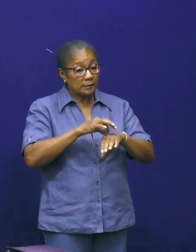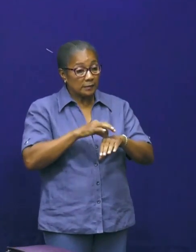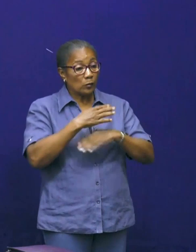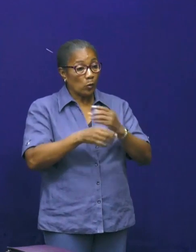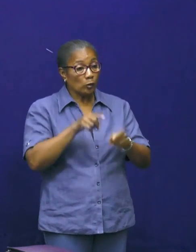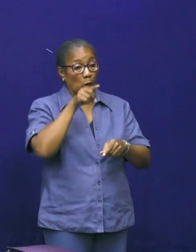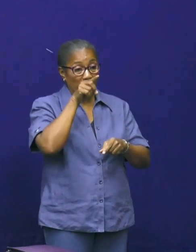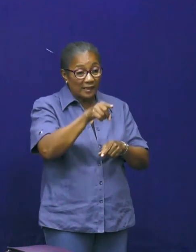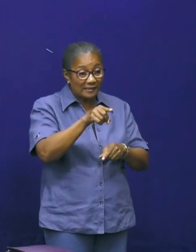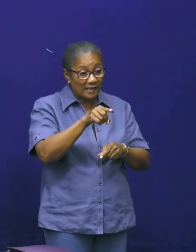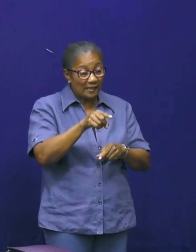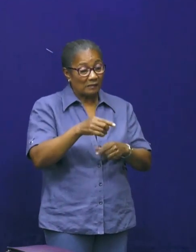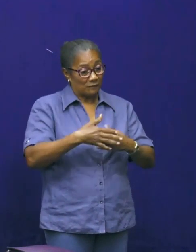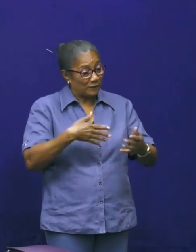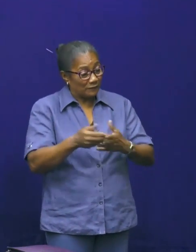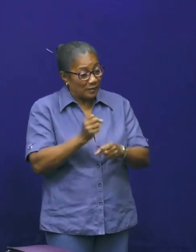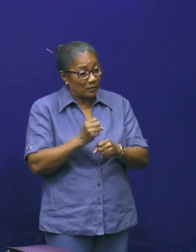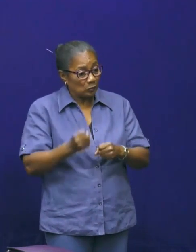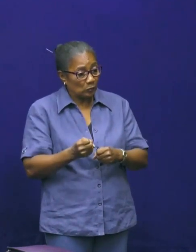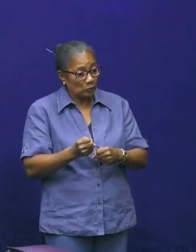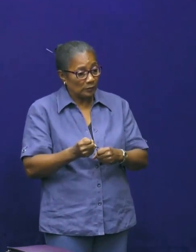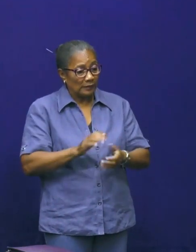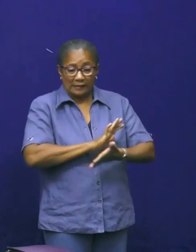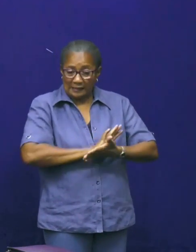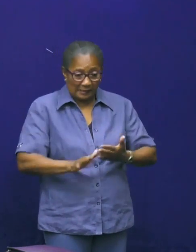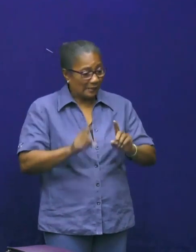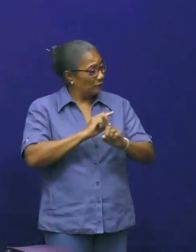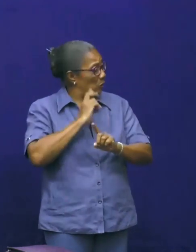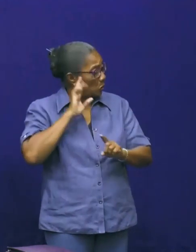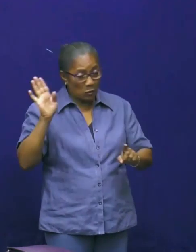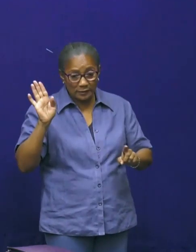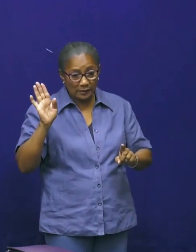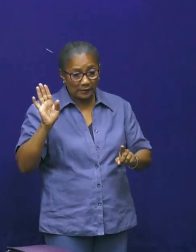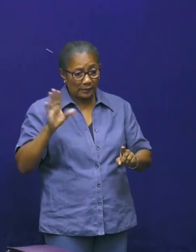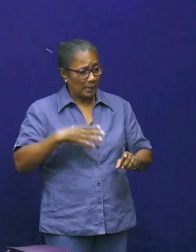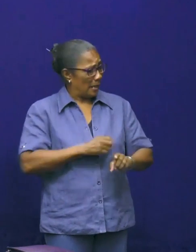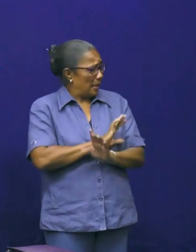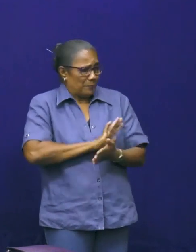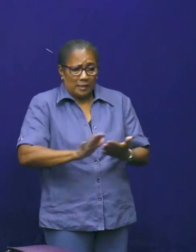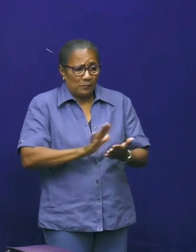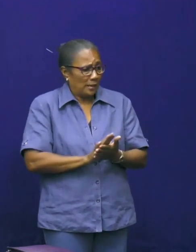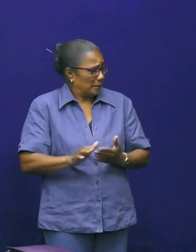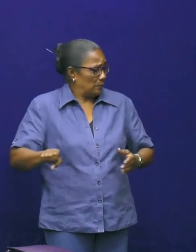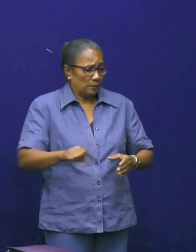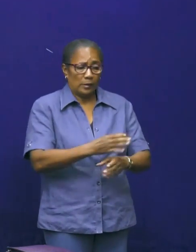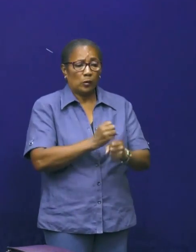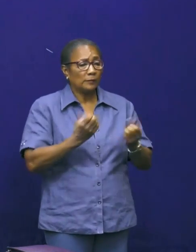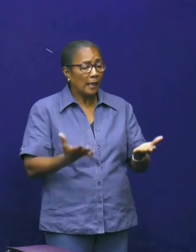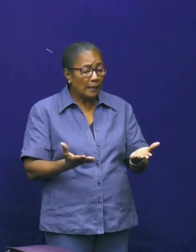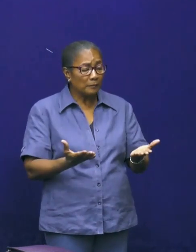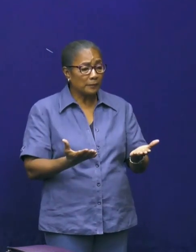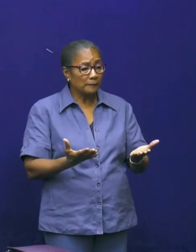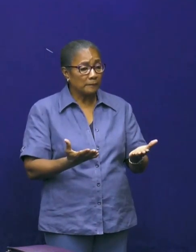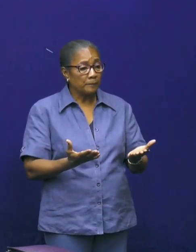wangedrag. Of u negeren van de regels. Hebben we straks niemand meer om ervoor zorg te dragen.